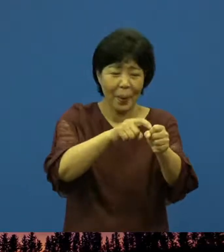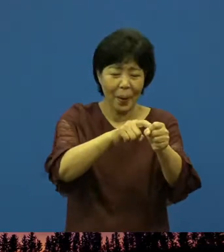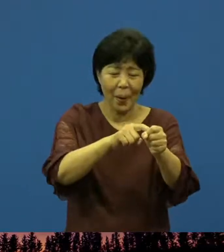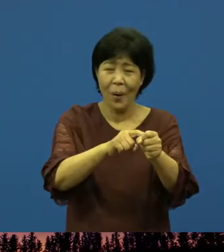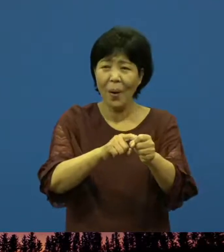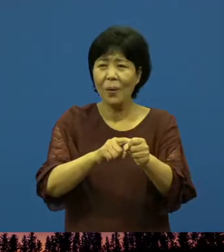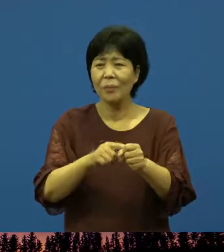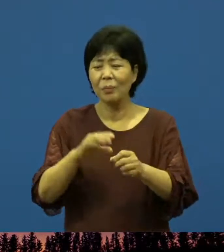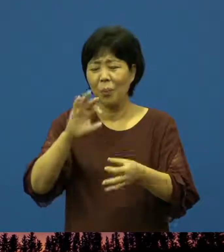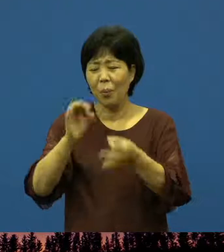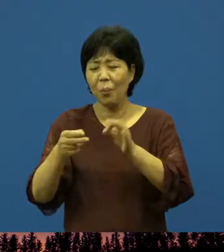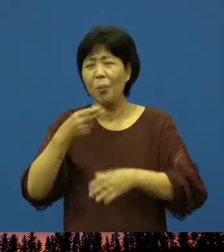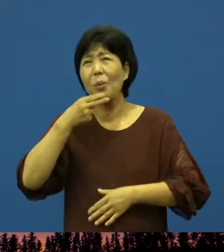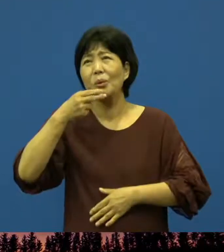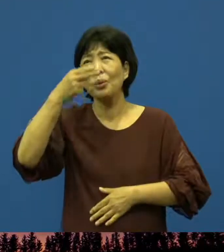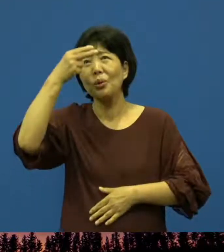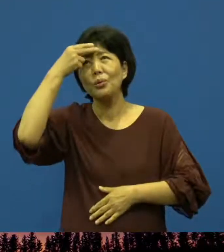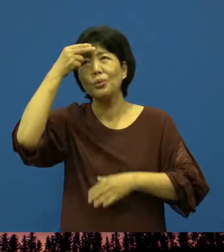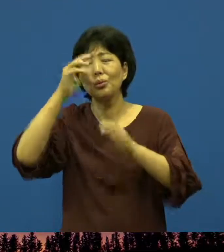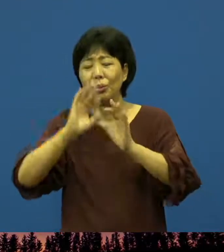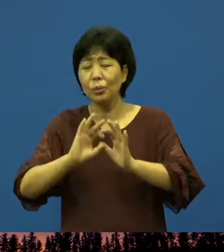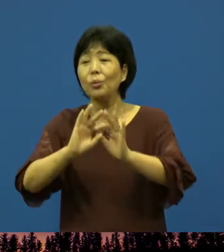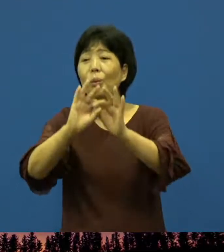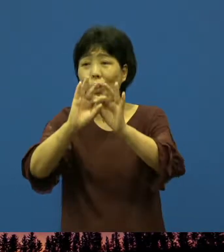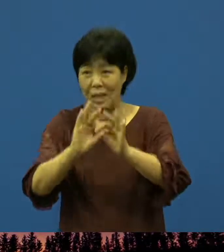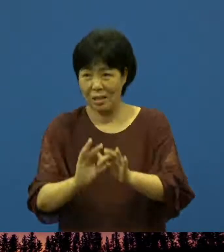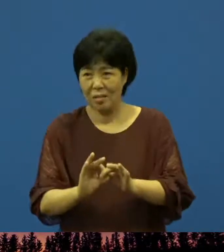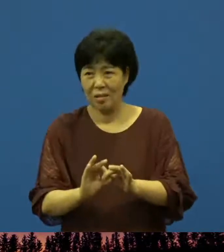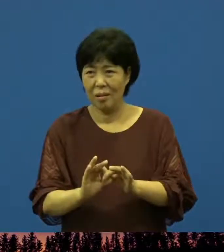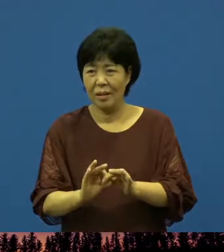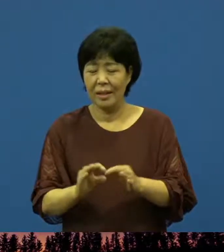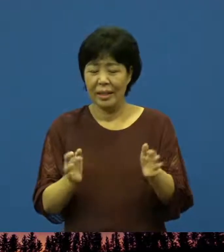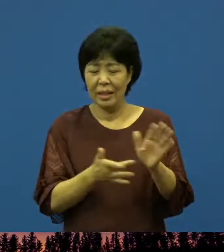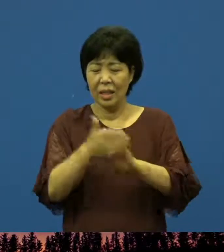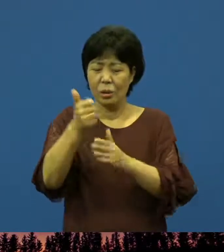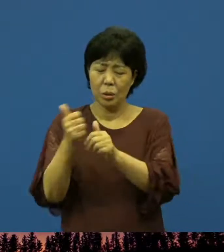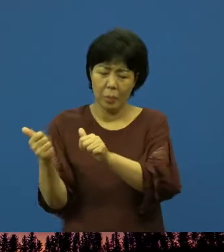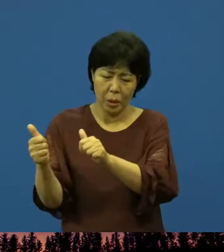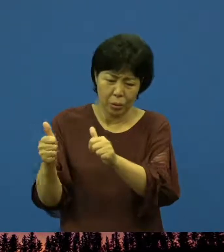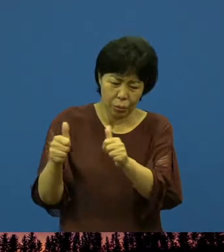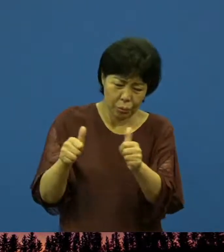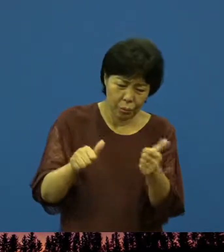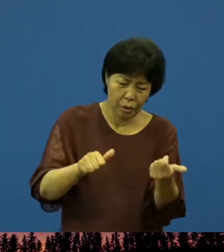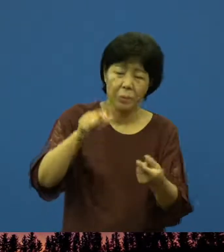포도주를 통하여 예수님의 죽으심을 기념하는 성찬에 참여를 했어요.